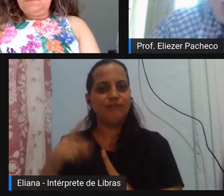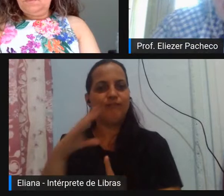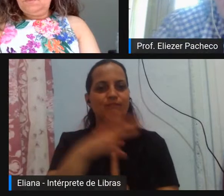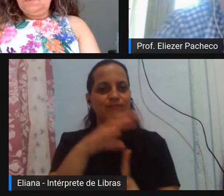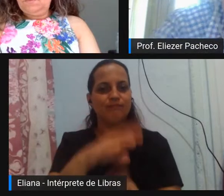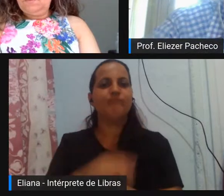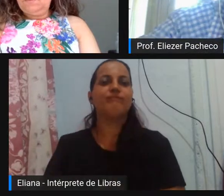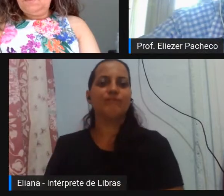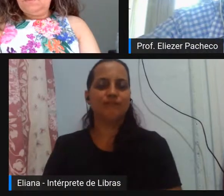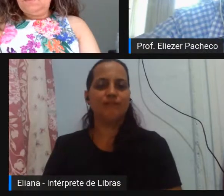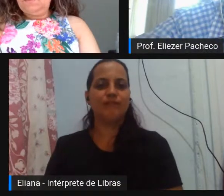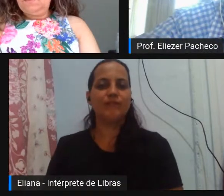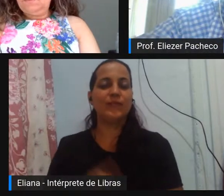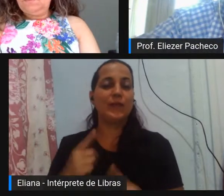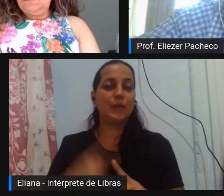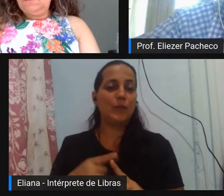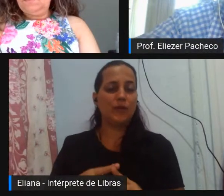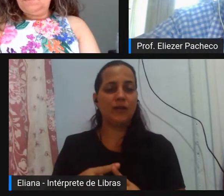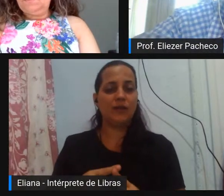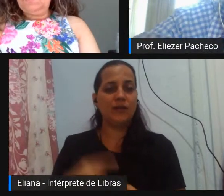a radicalização